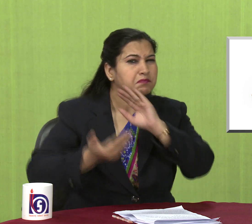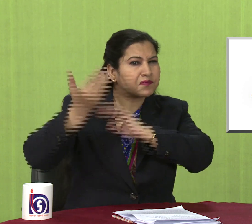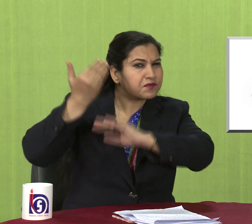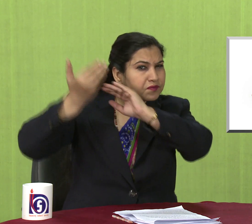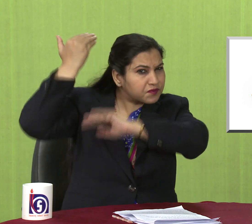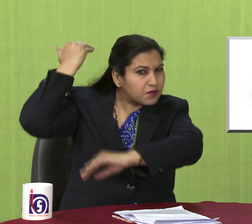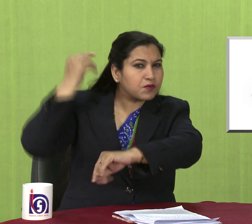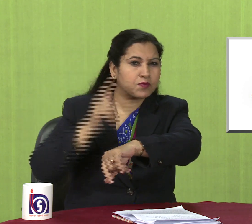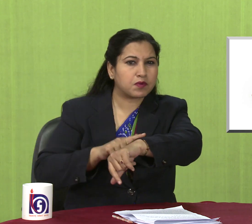में